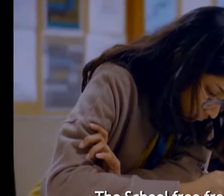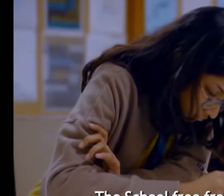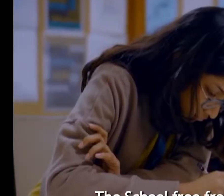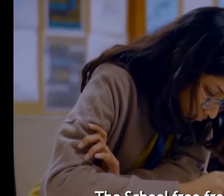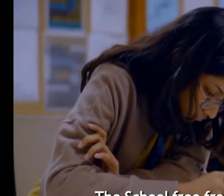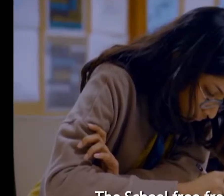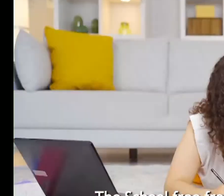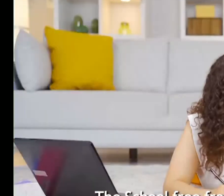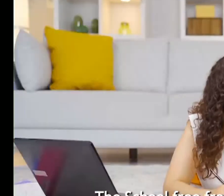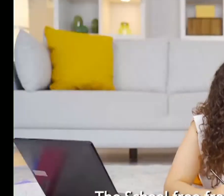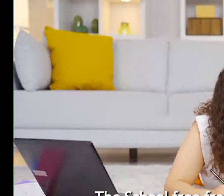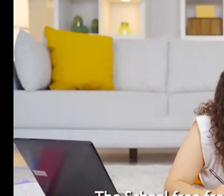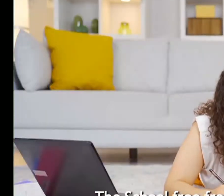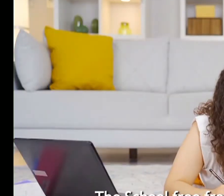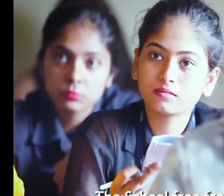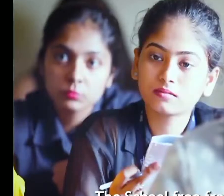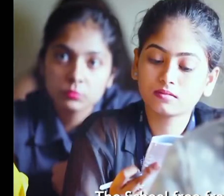विद्यालय जो मुक्त हो।